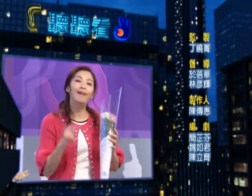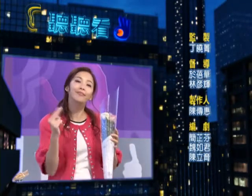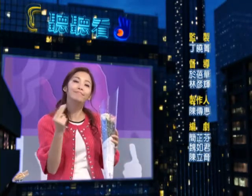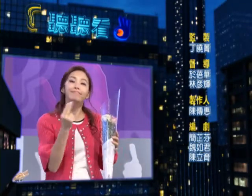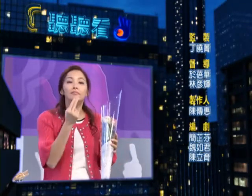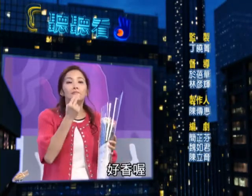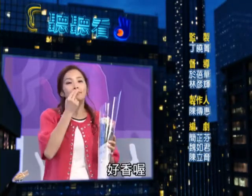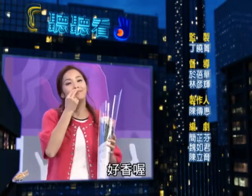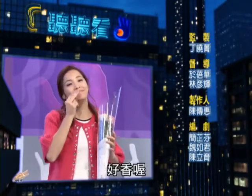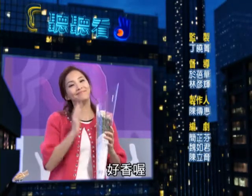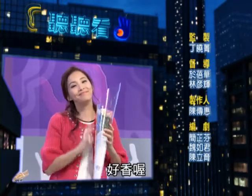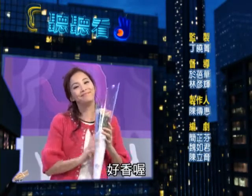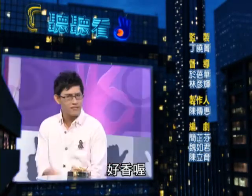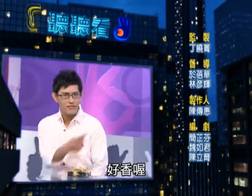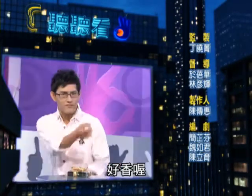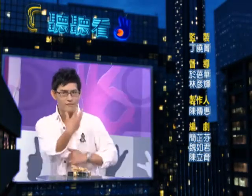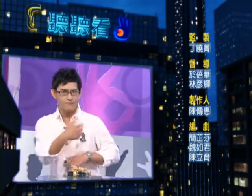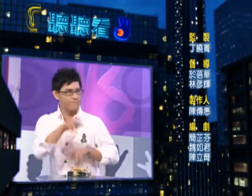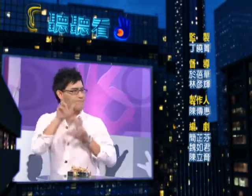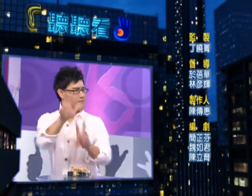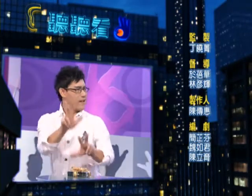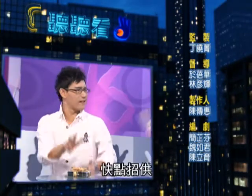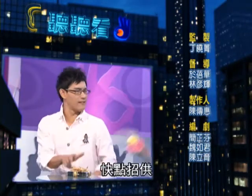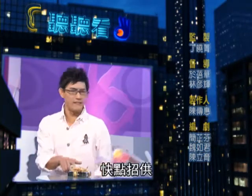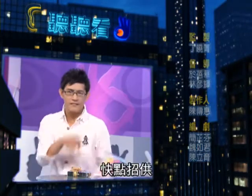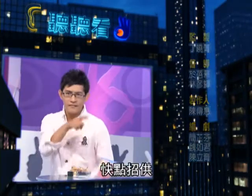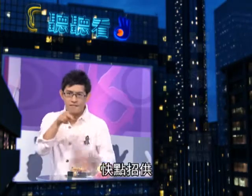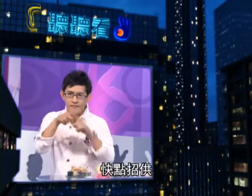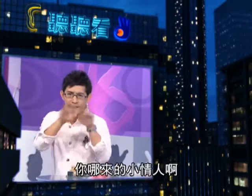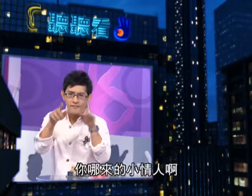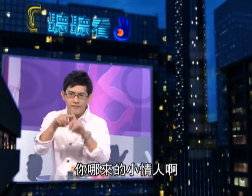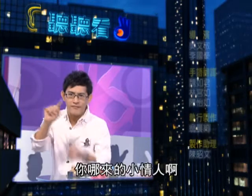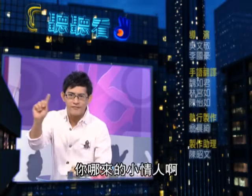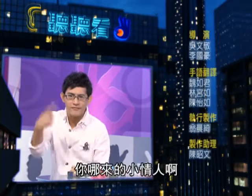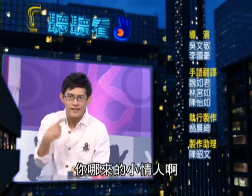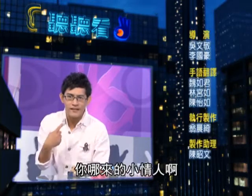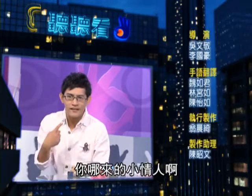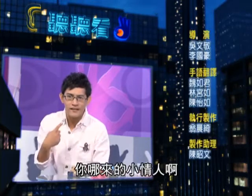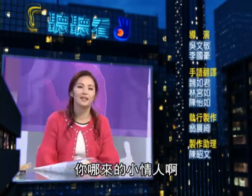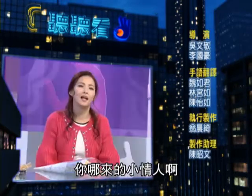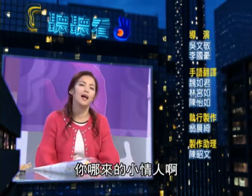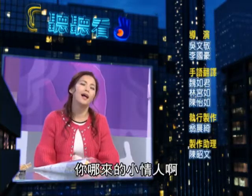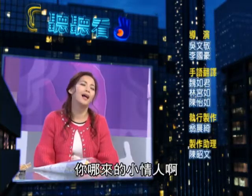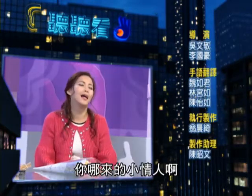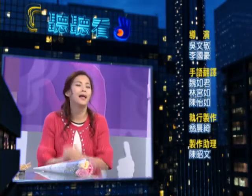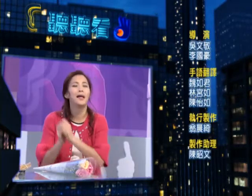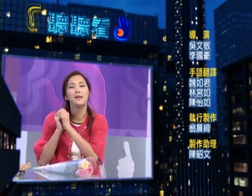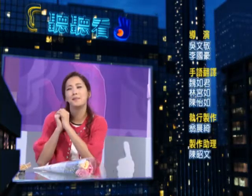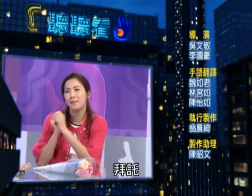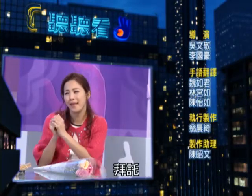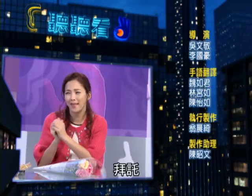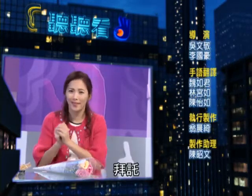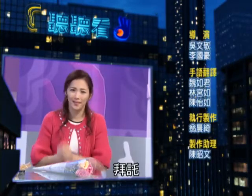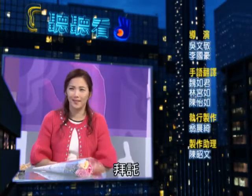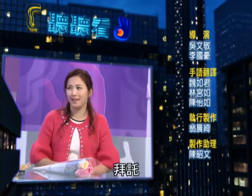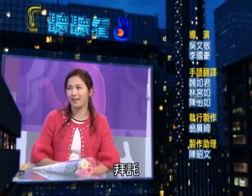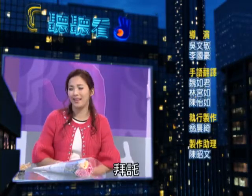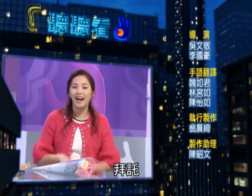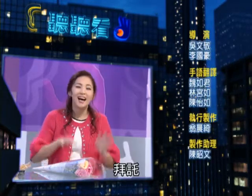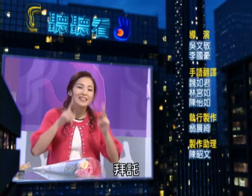好香哦！ 哎，快点招供，你哪来的小情人啊？ 拜托，我